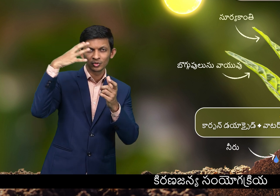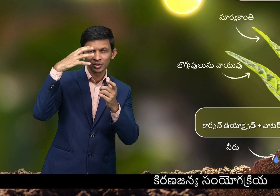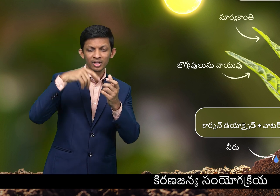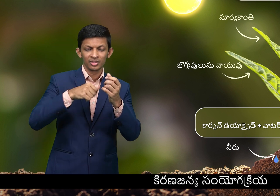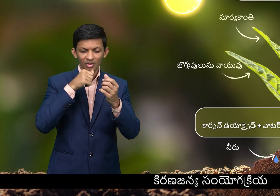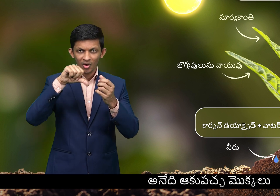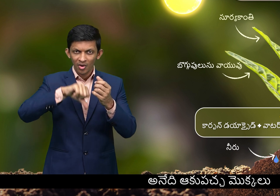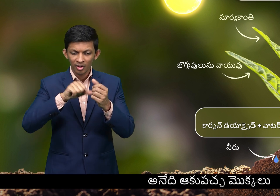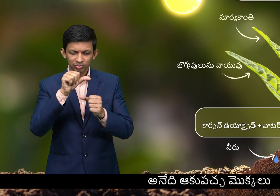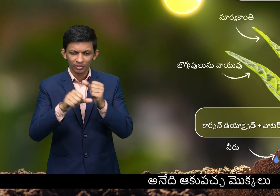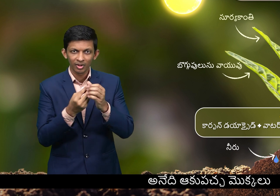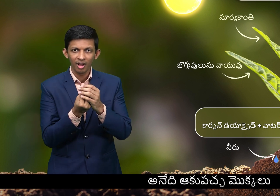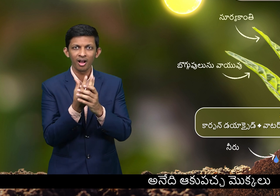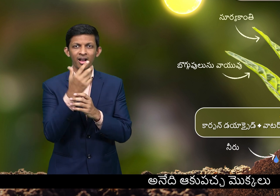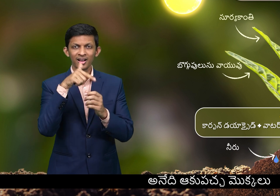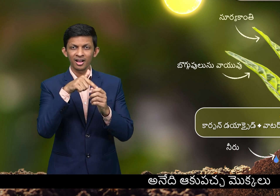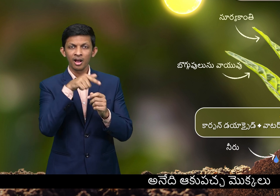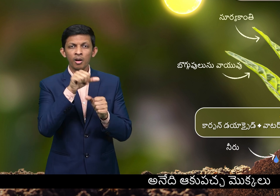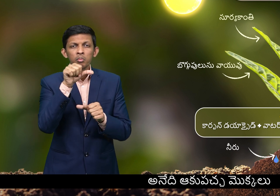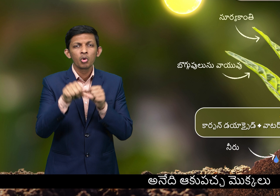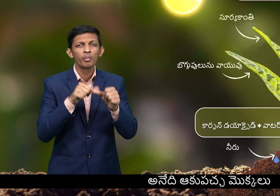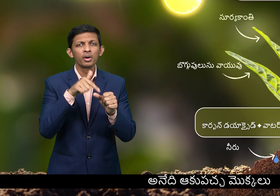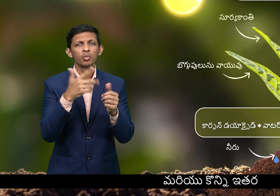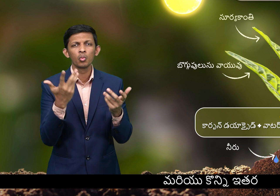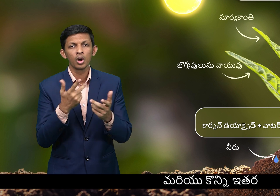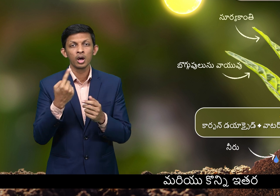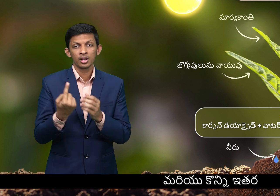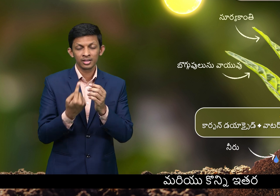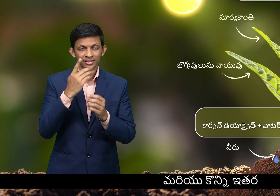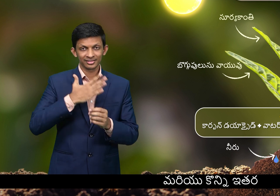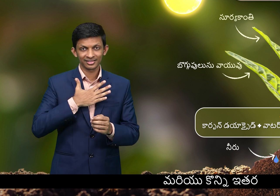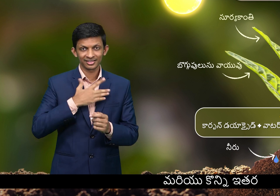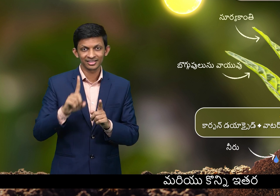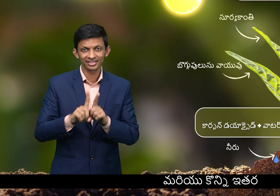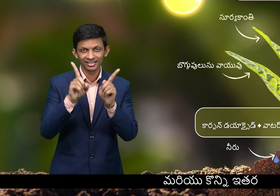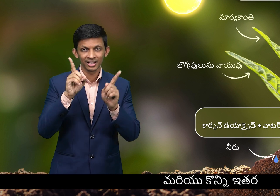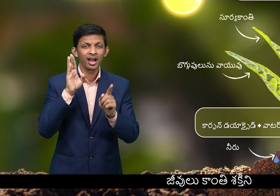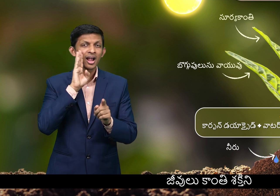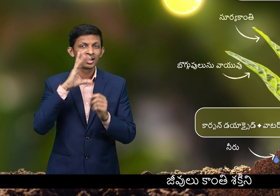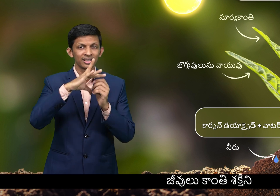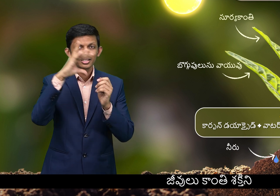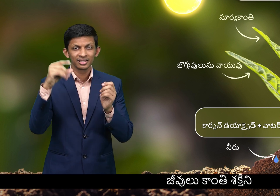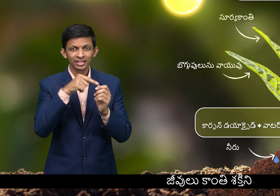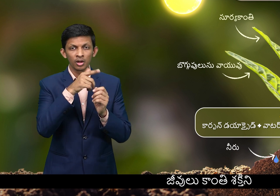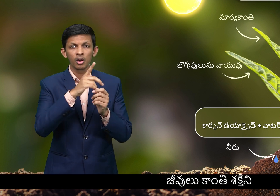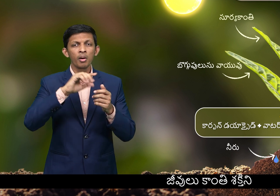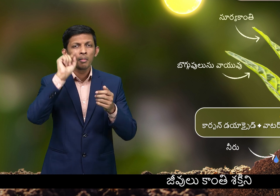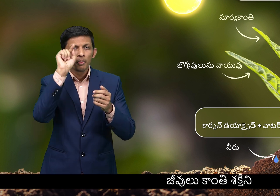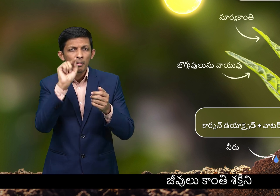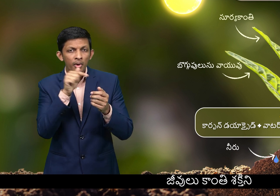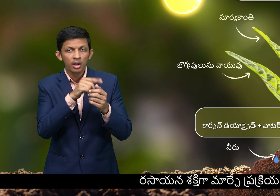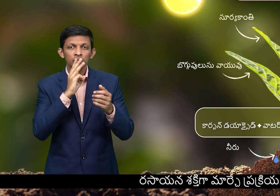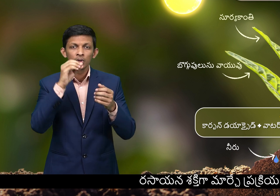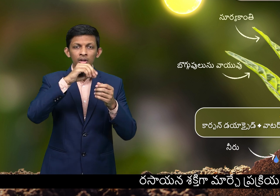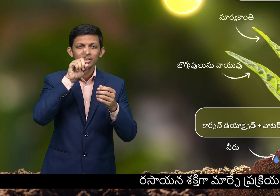కిరణజన్య సంయోగక్రియ అనేది ఆకుపచ్చ మొక్కలు మరియు కొన్ని ఇతర జీవులు కాంతి